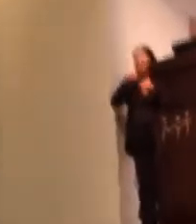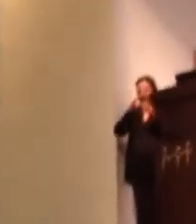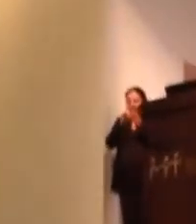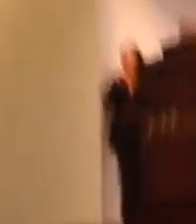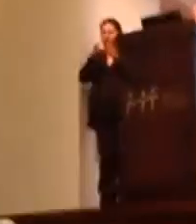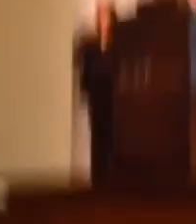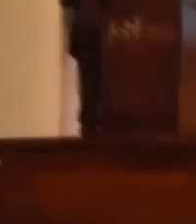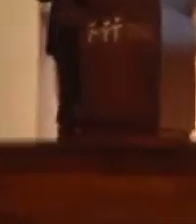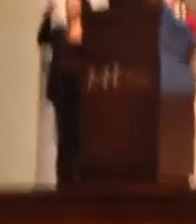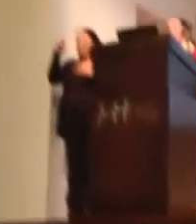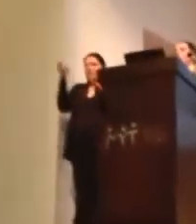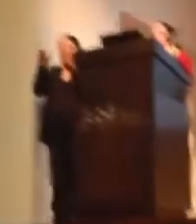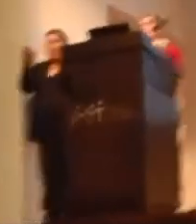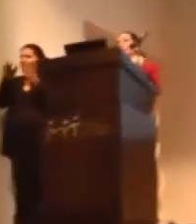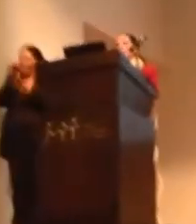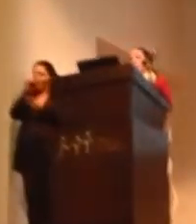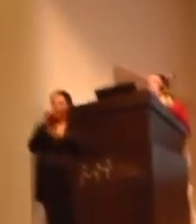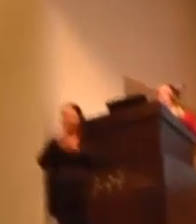No hagan eso.